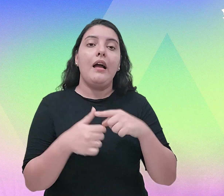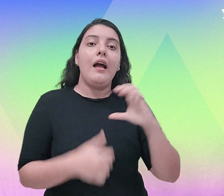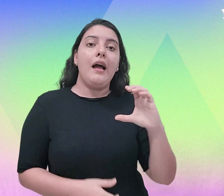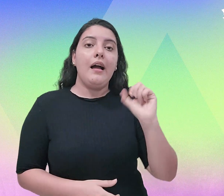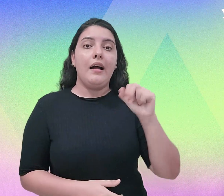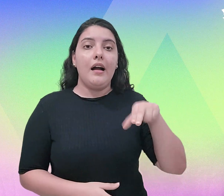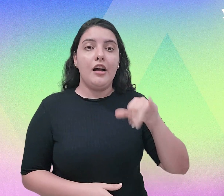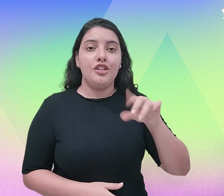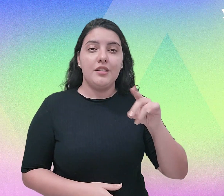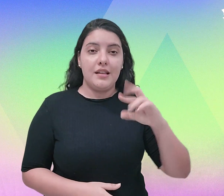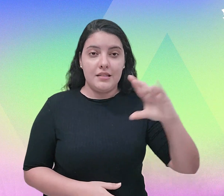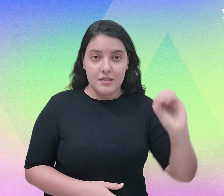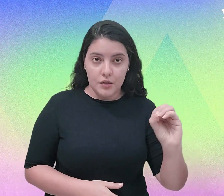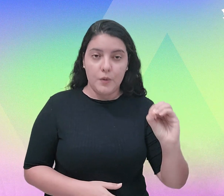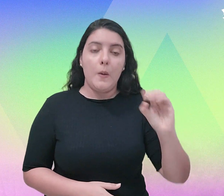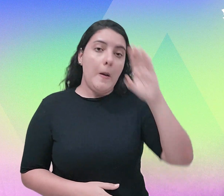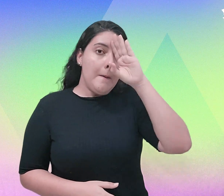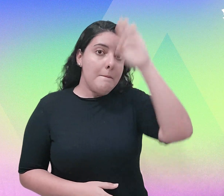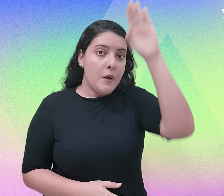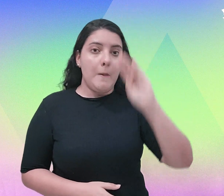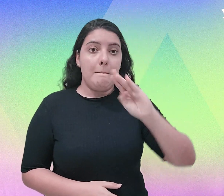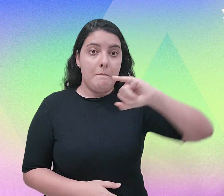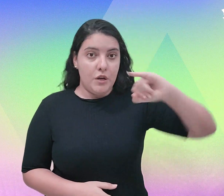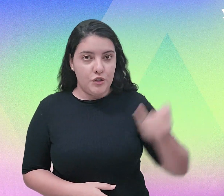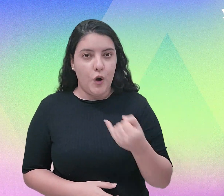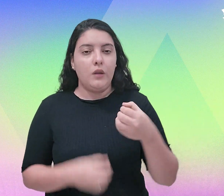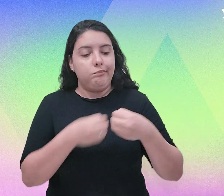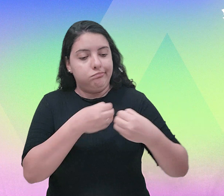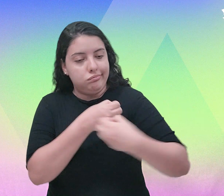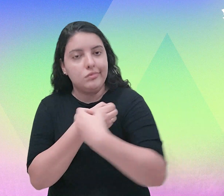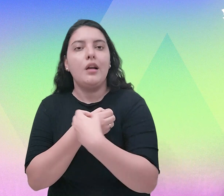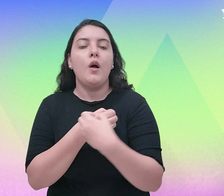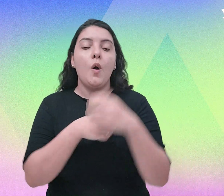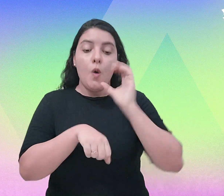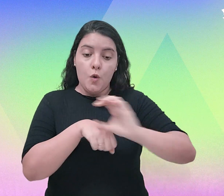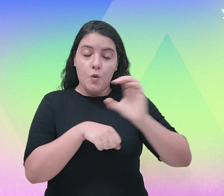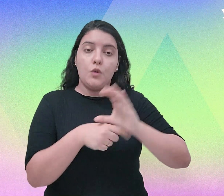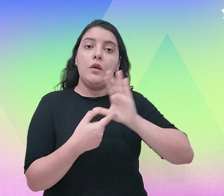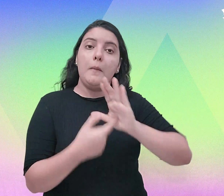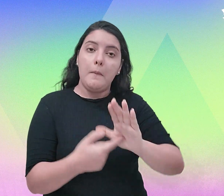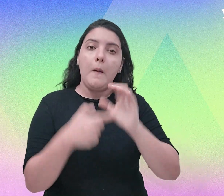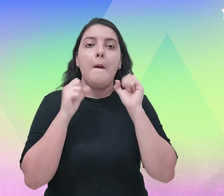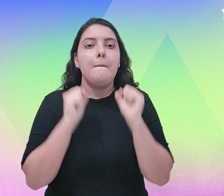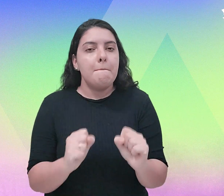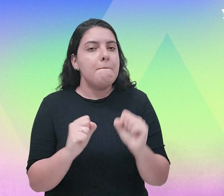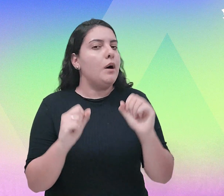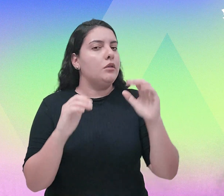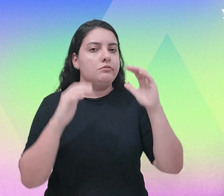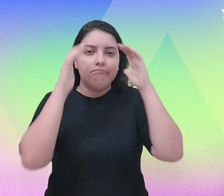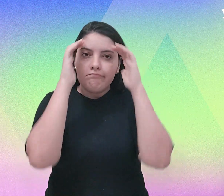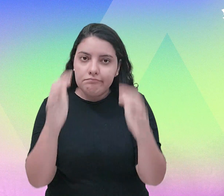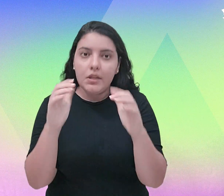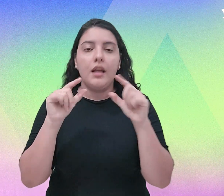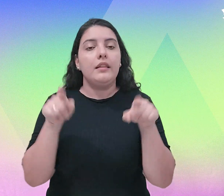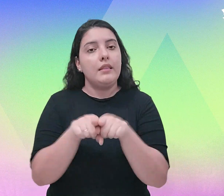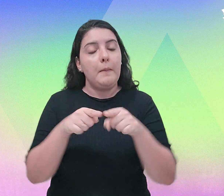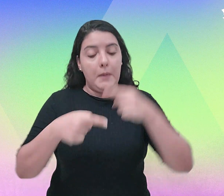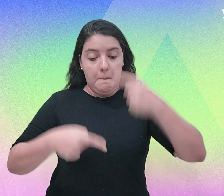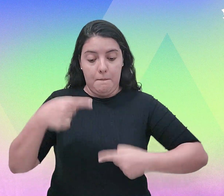priorização de moradores do grande Bom Jardim os cursos apresentados nesta chamada pública tem como direcionamento contemplar políticas